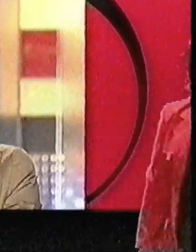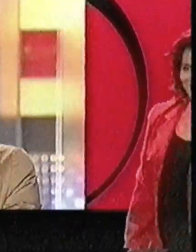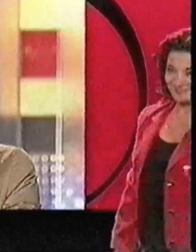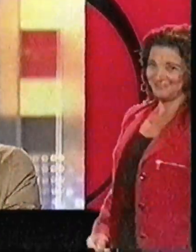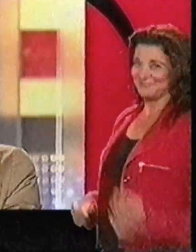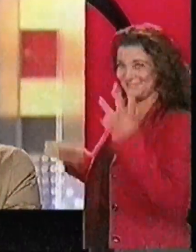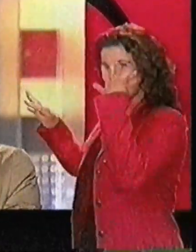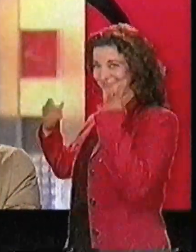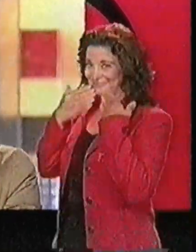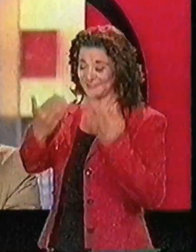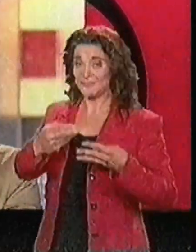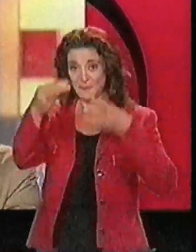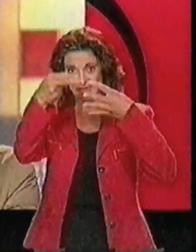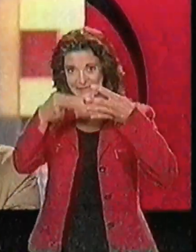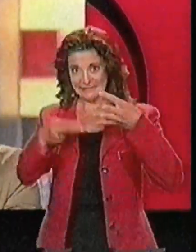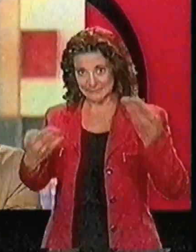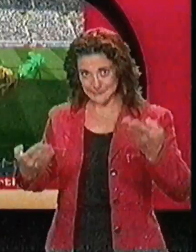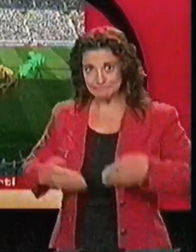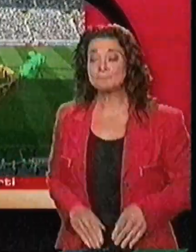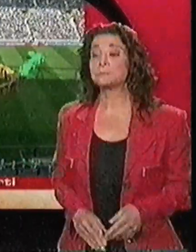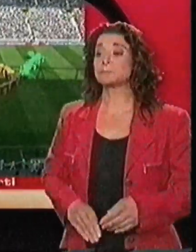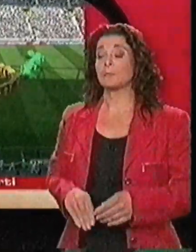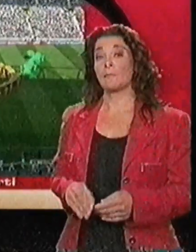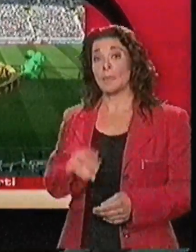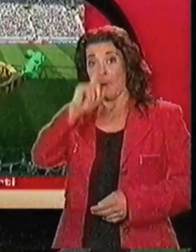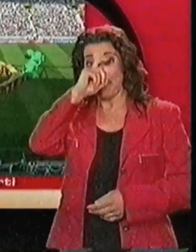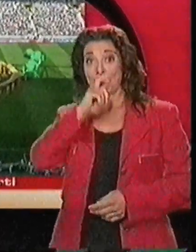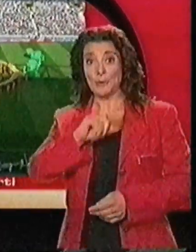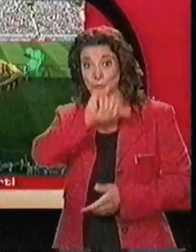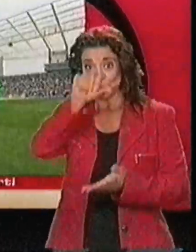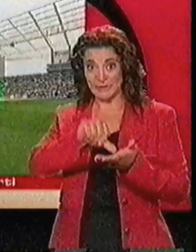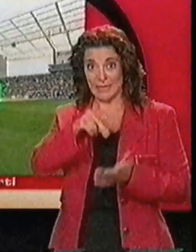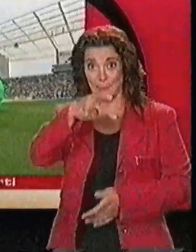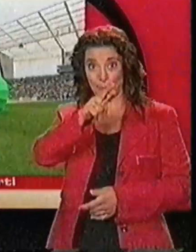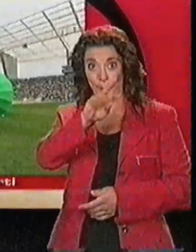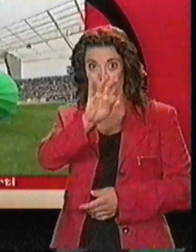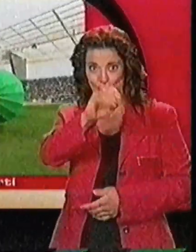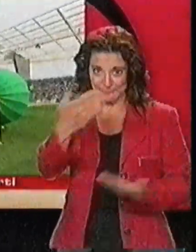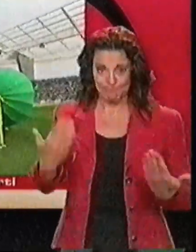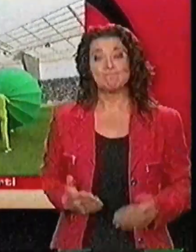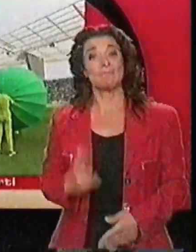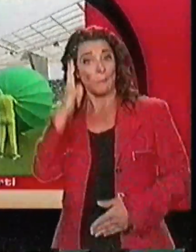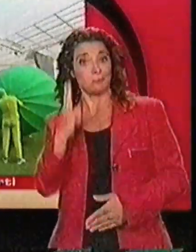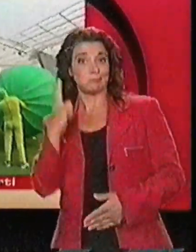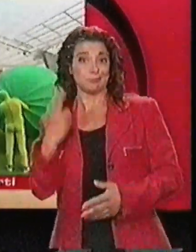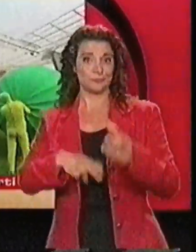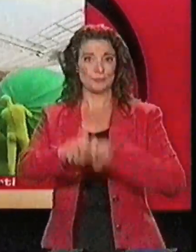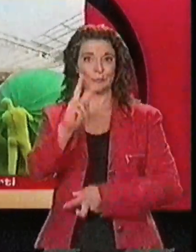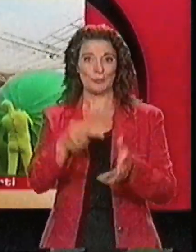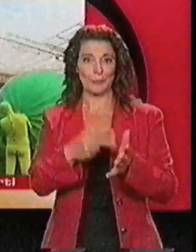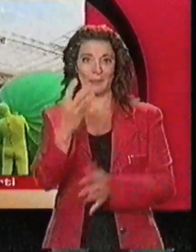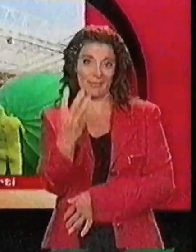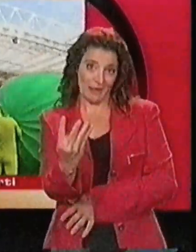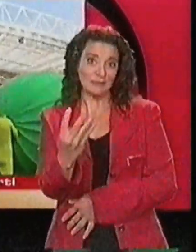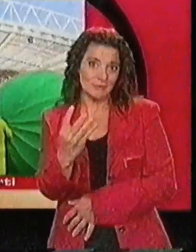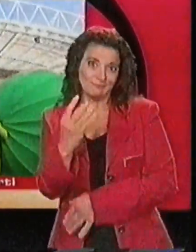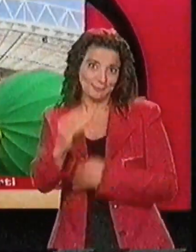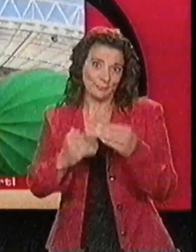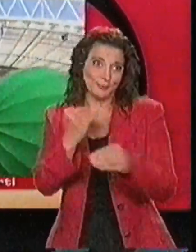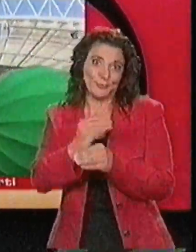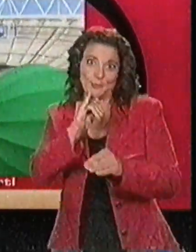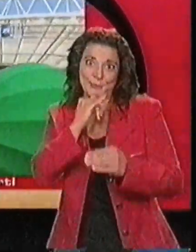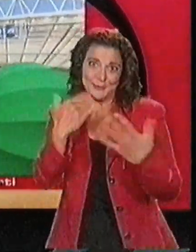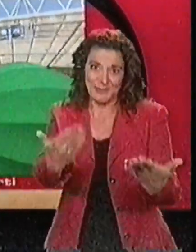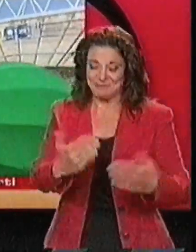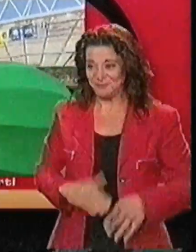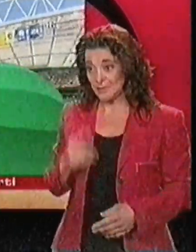Bienvenue dans ce journal, voici les titres de l'actualité. La grande fête du football, l'Euro 2004, a débuté aujourd'hui au Portugal. Le Portugal qui dispute en ce moment